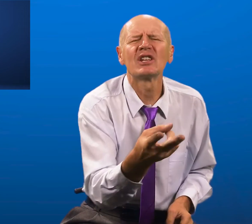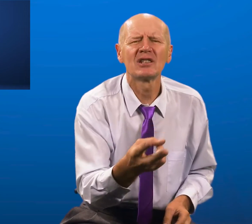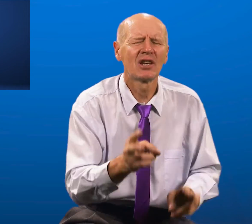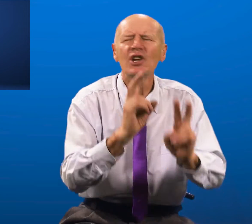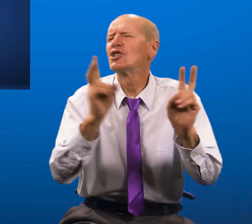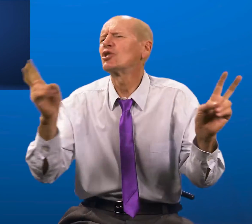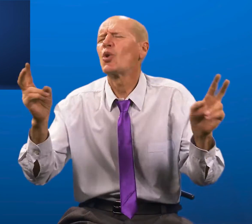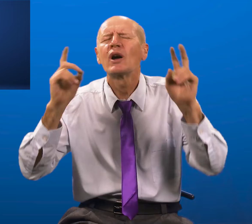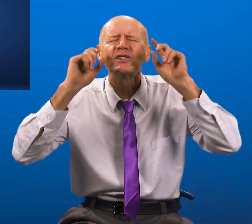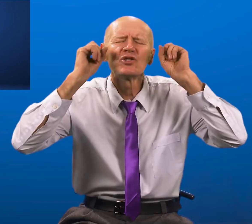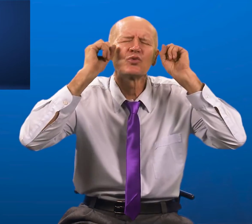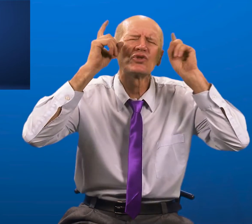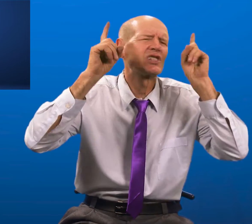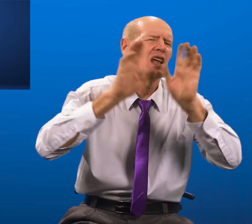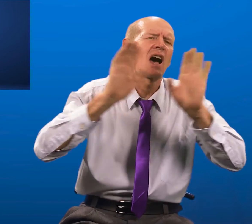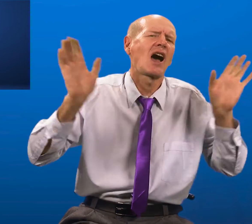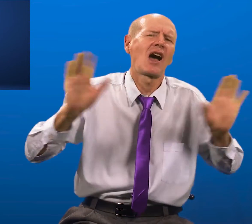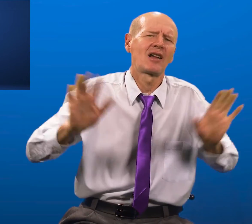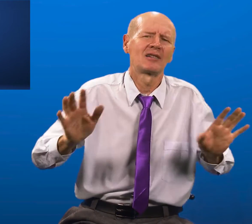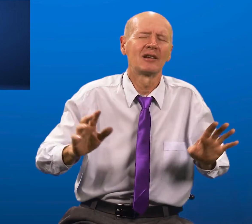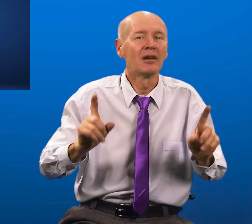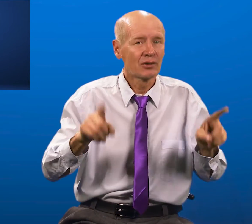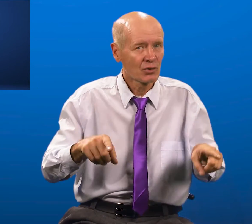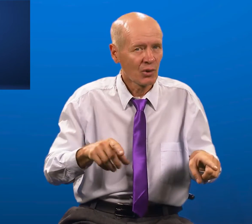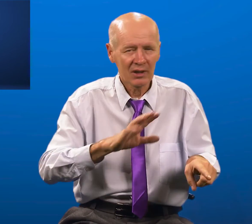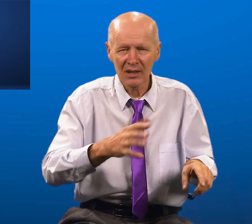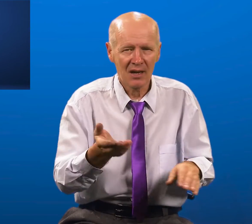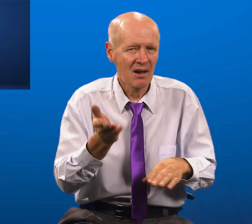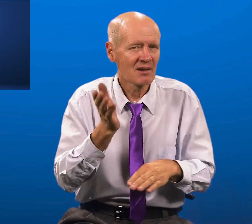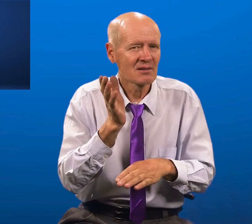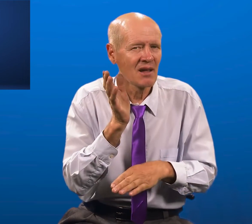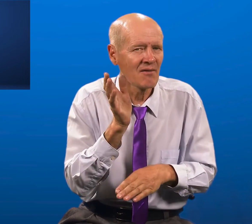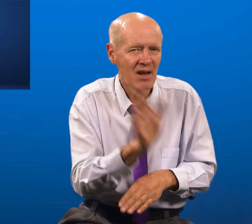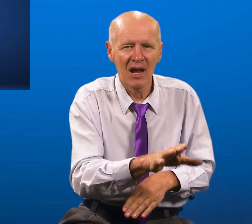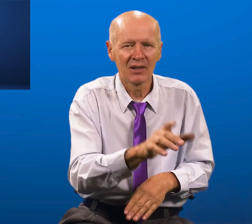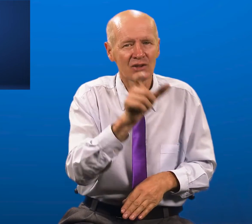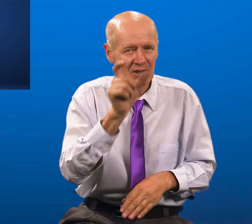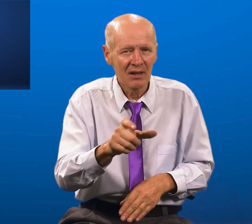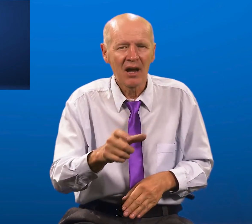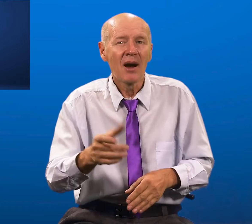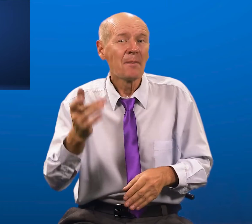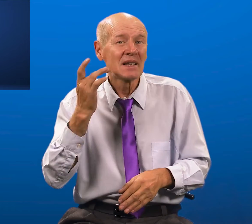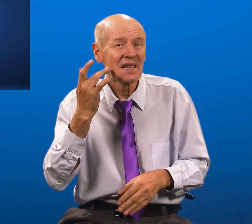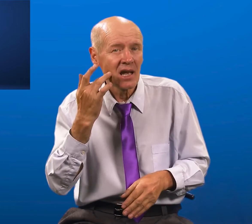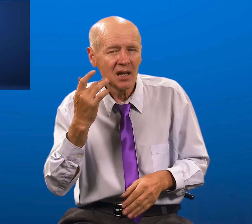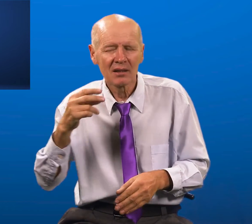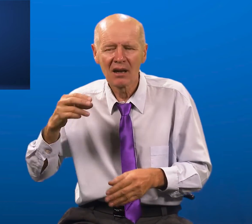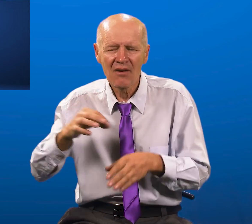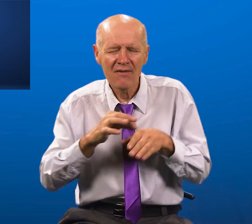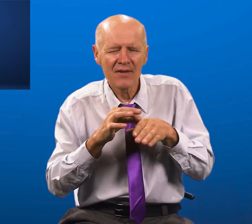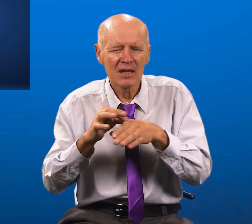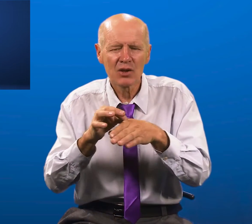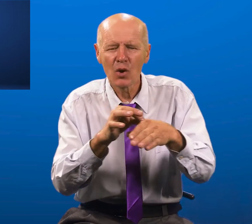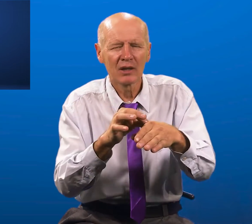никогда не узнает. Но он не оставляет человека, а назойливо, постоянно идет